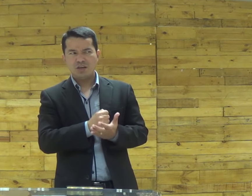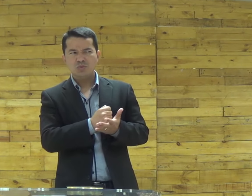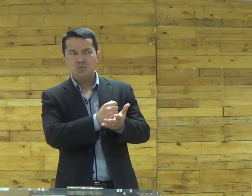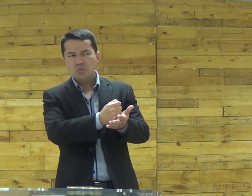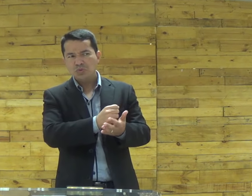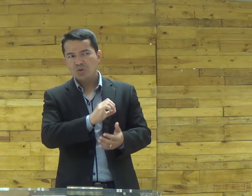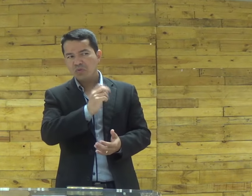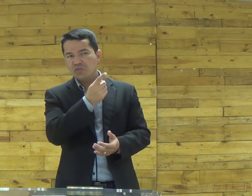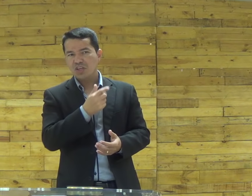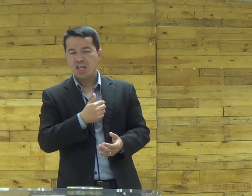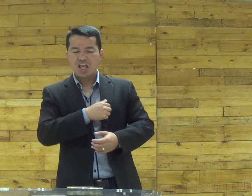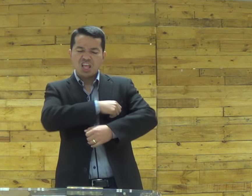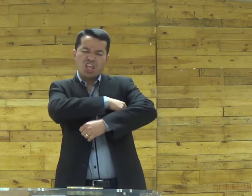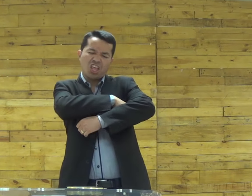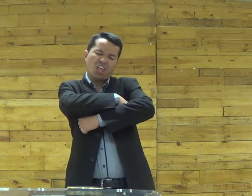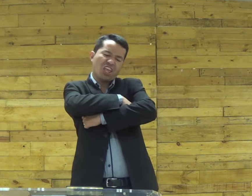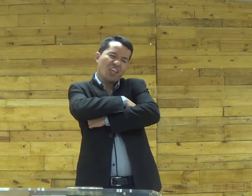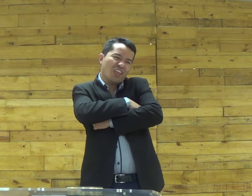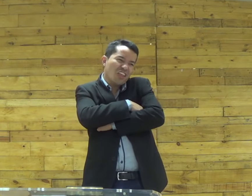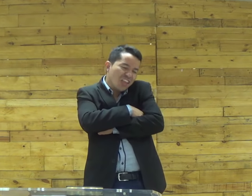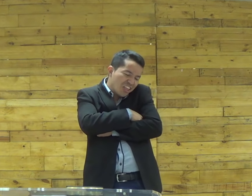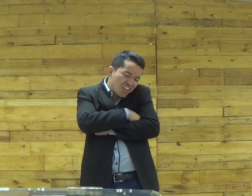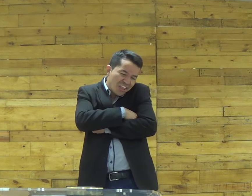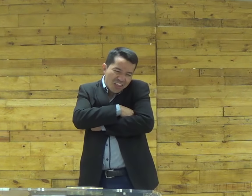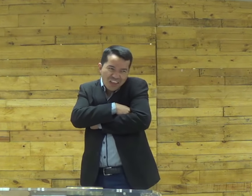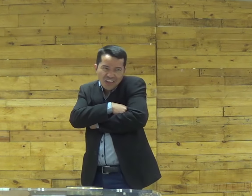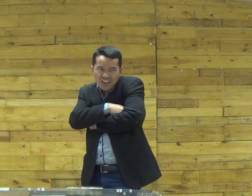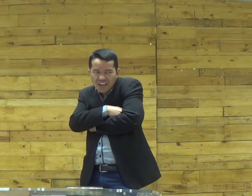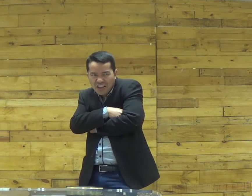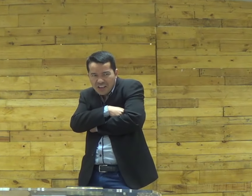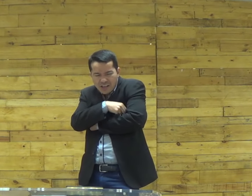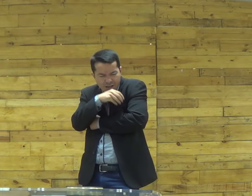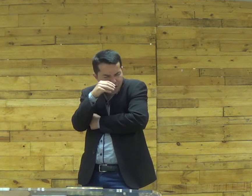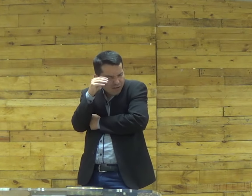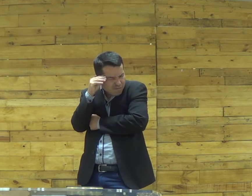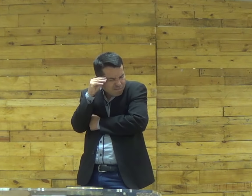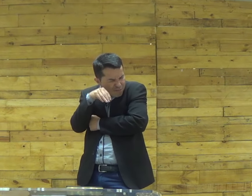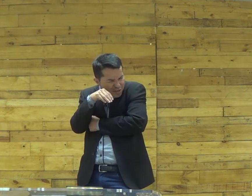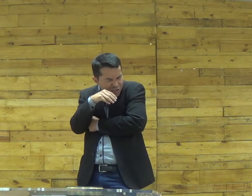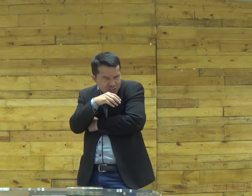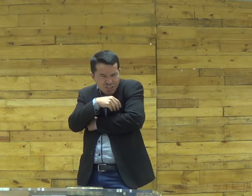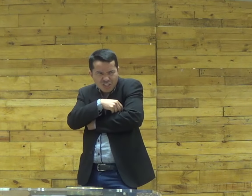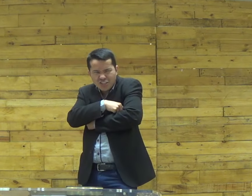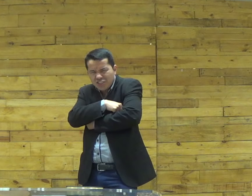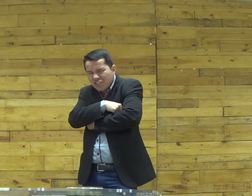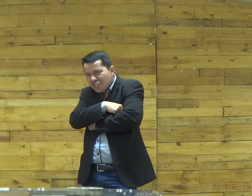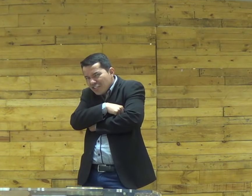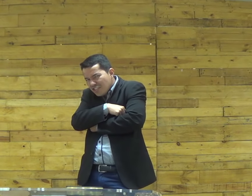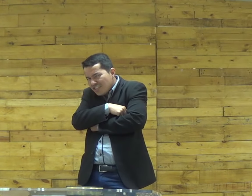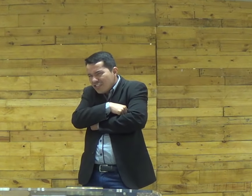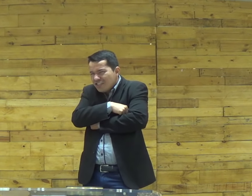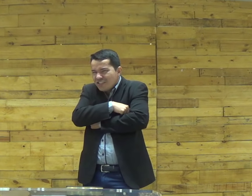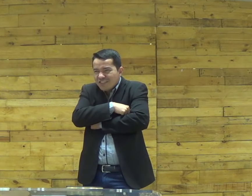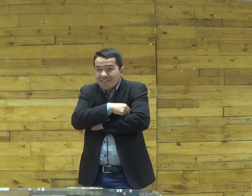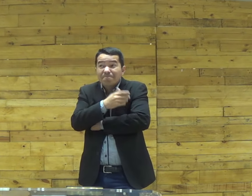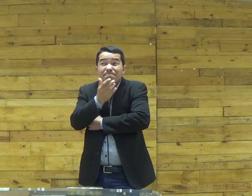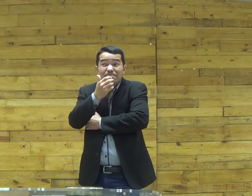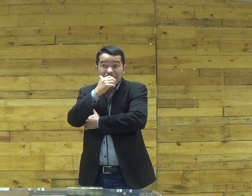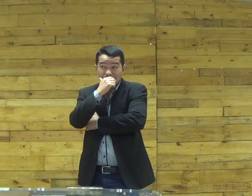ajude. Você ajuda ou você fica, não gostou, tá com uma preguiça,